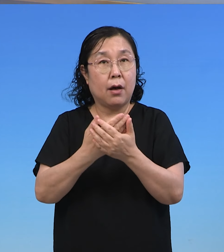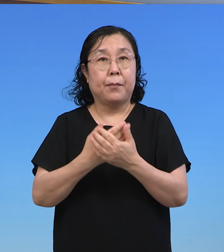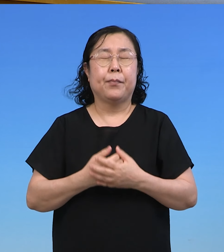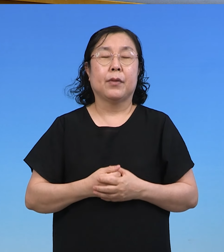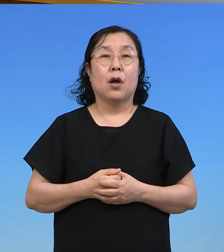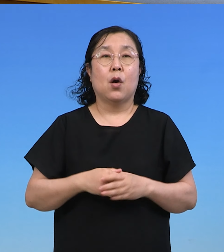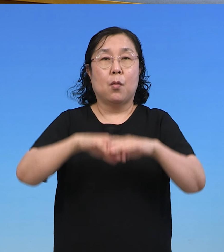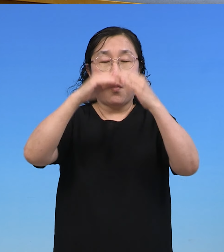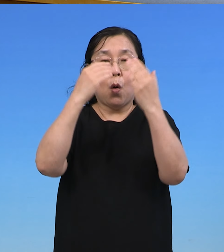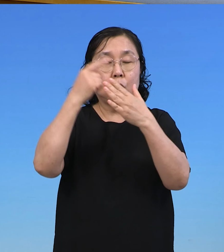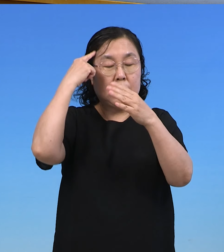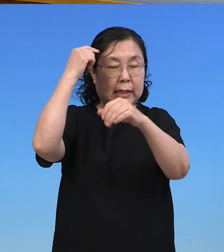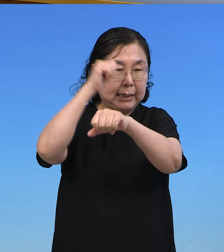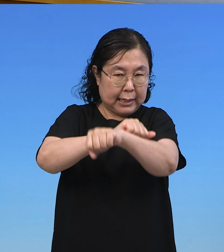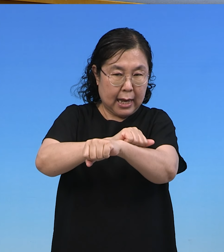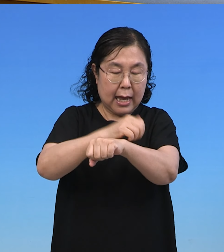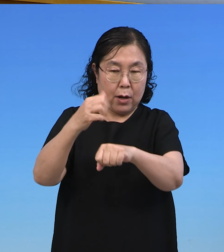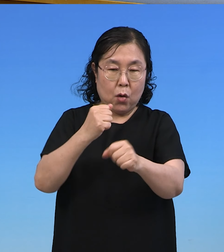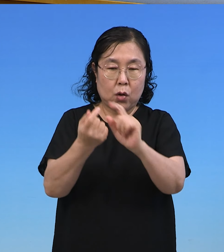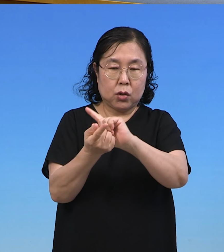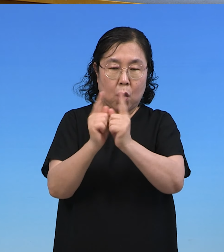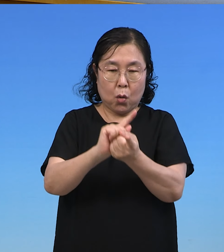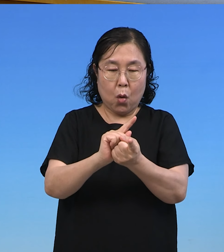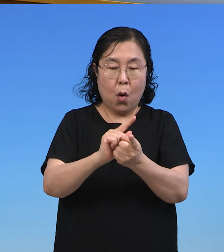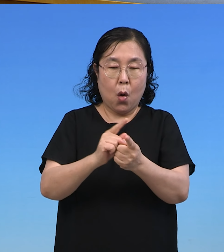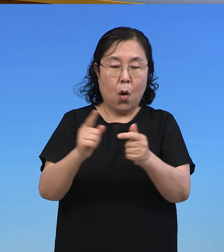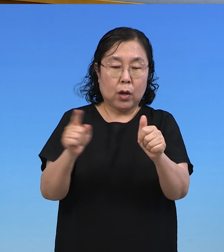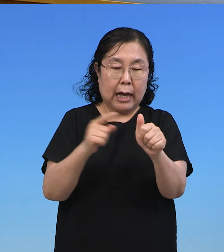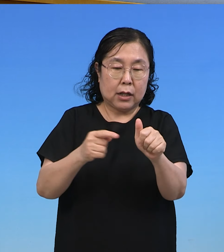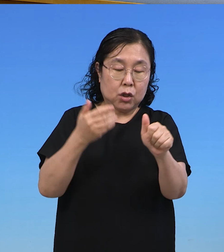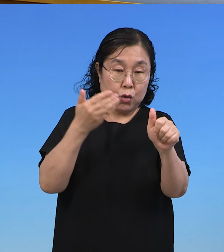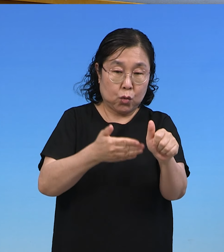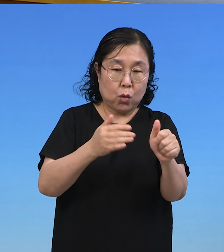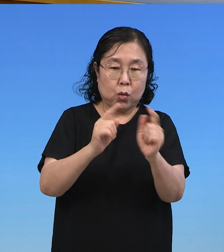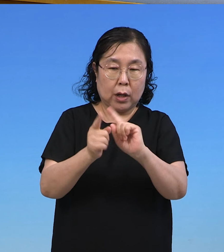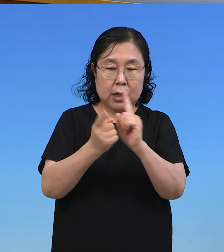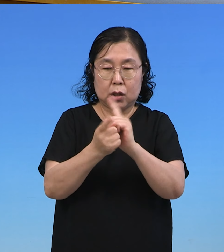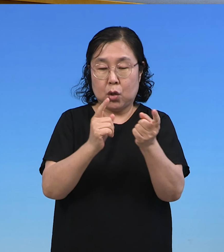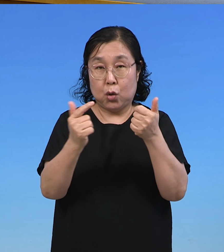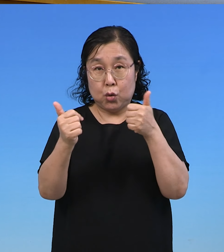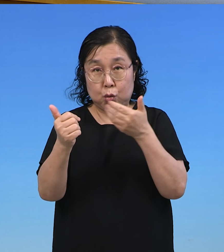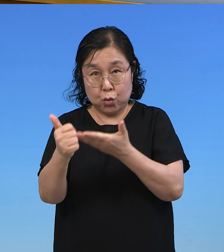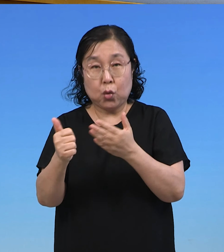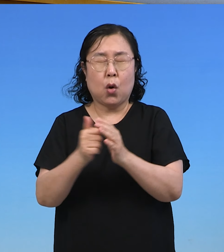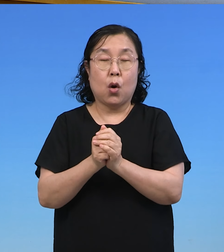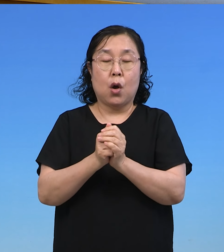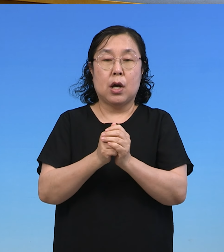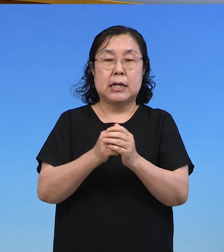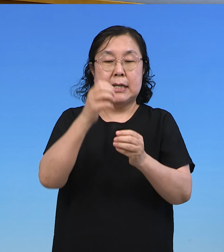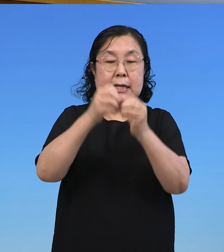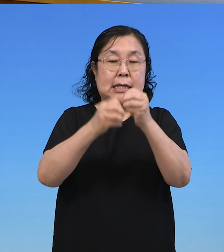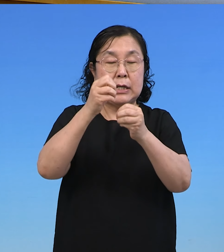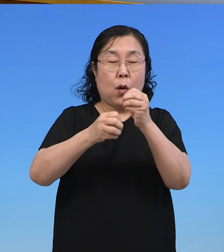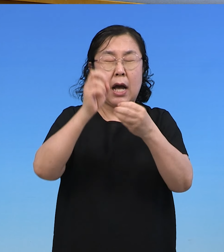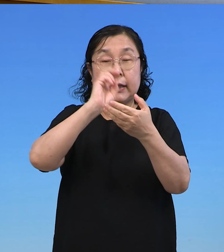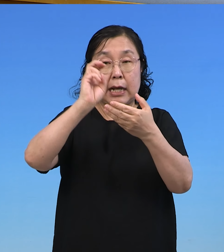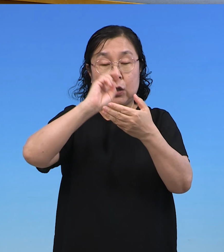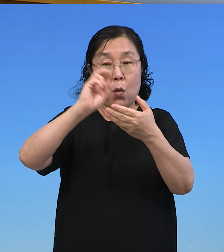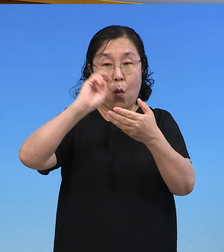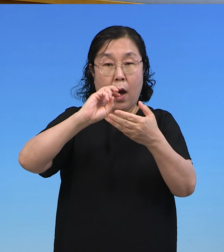권면을 합니다. 모든 지혜로 피차 가르치며 권면하고 시와 찬송과 신령한